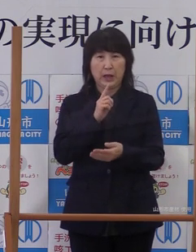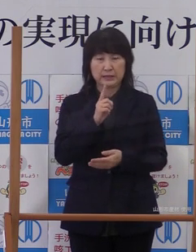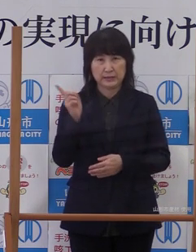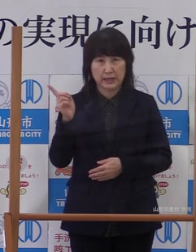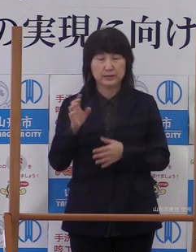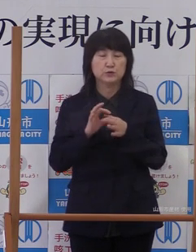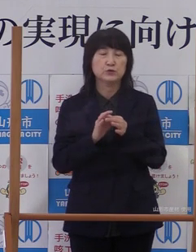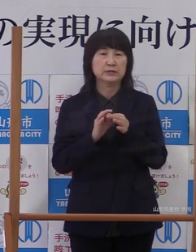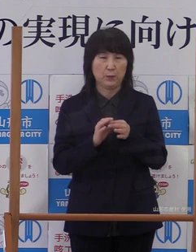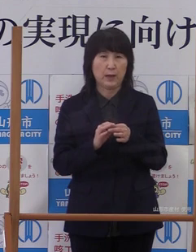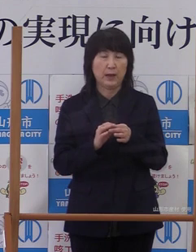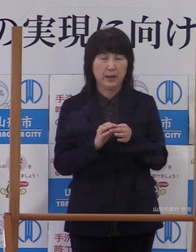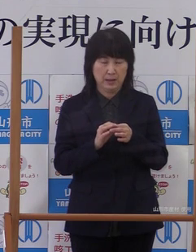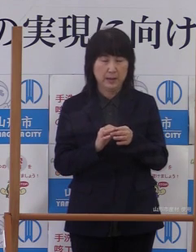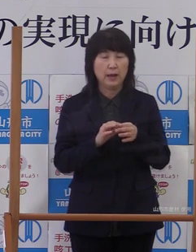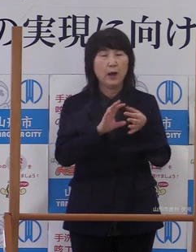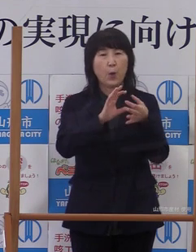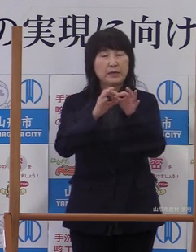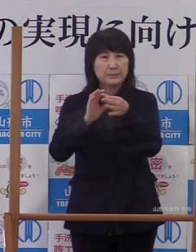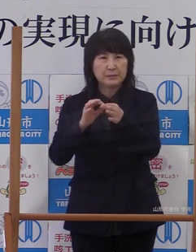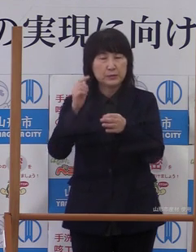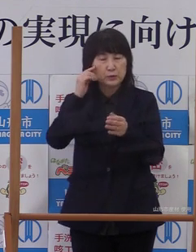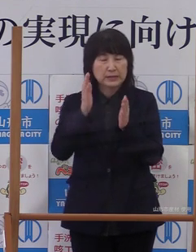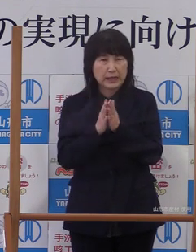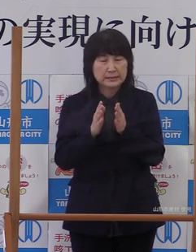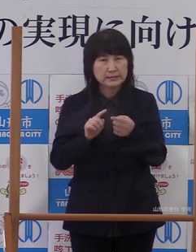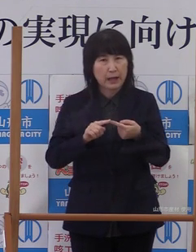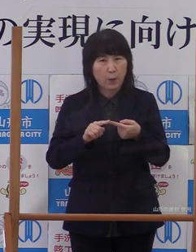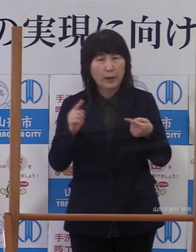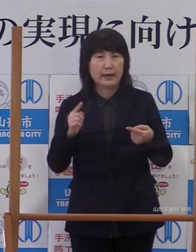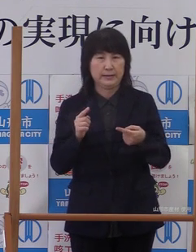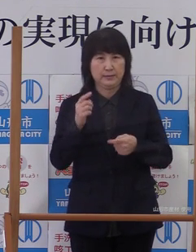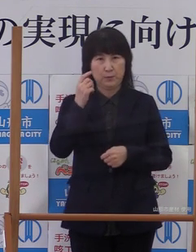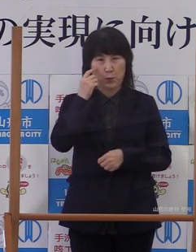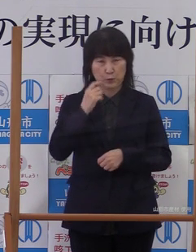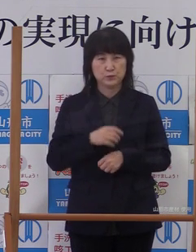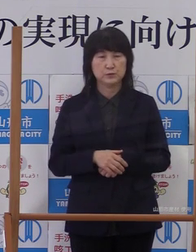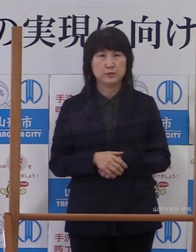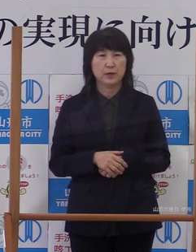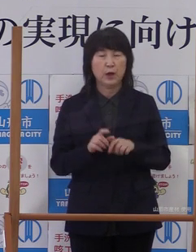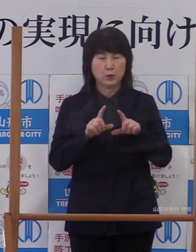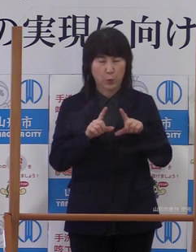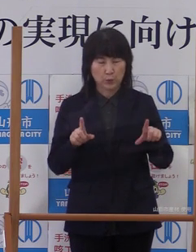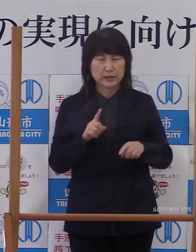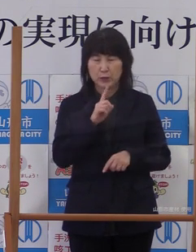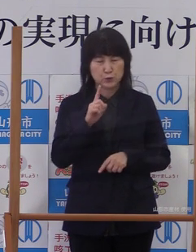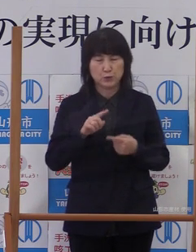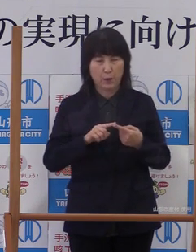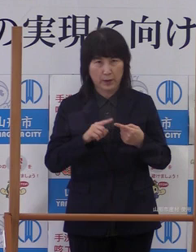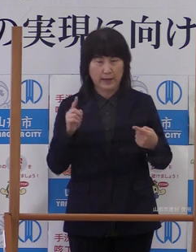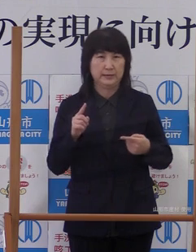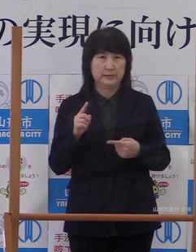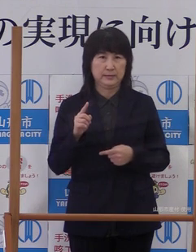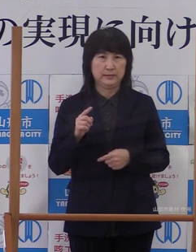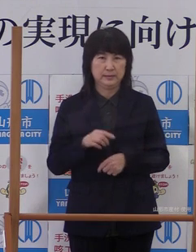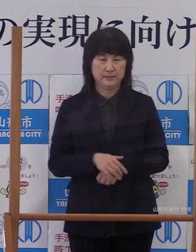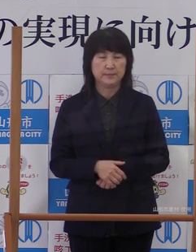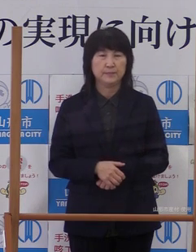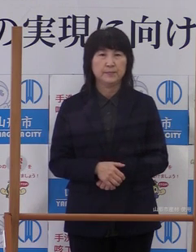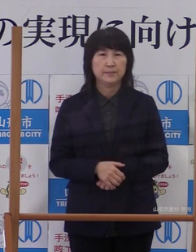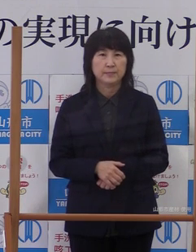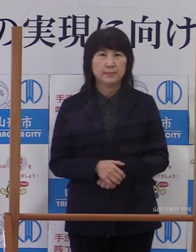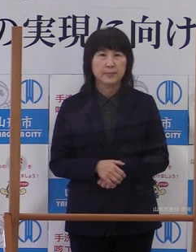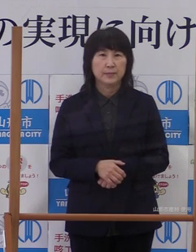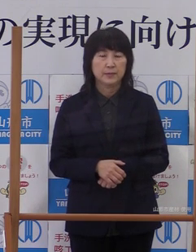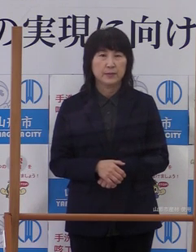りオリンピックの精神と相容れないものであるし、まあ、当然すべきでない発言だったというふうに思っ